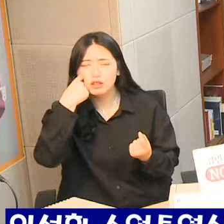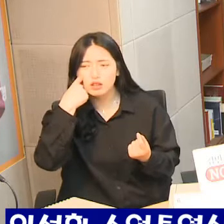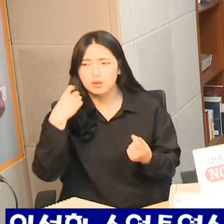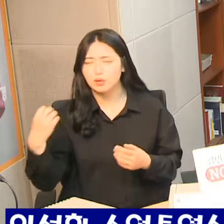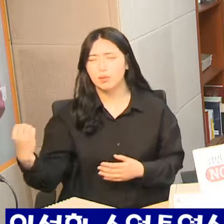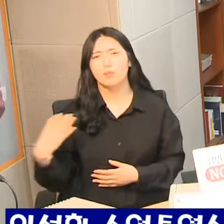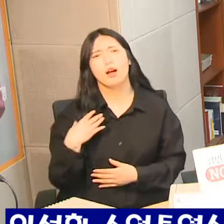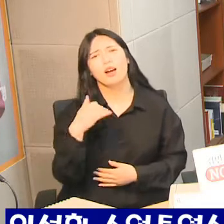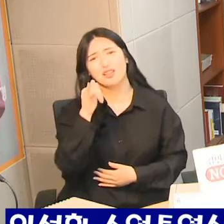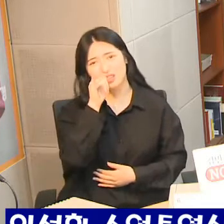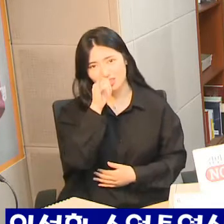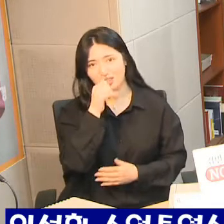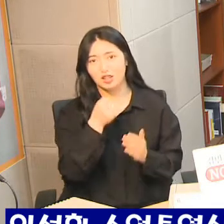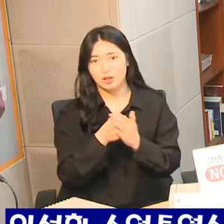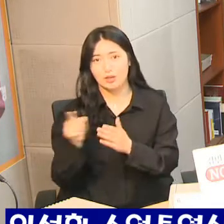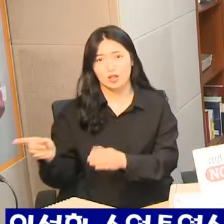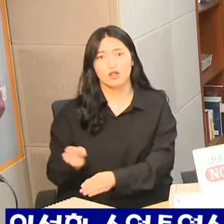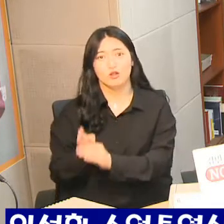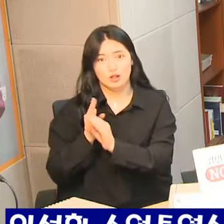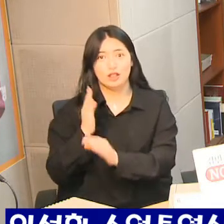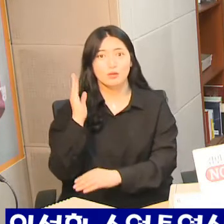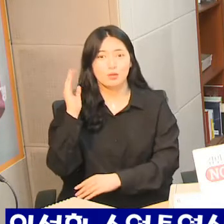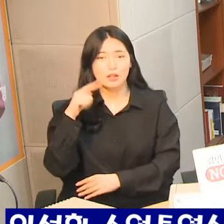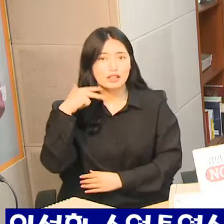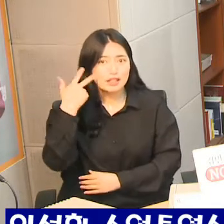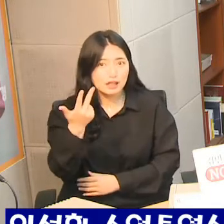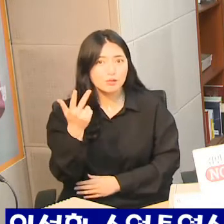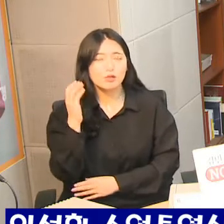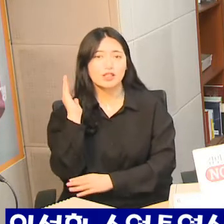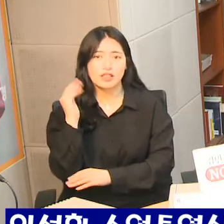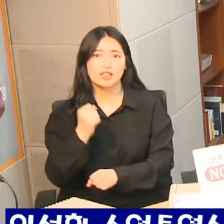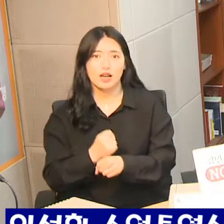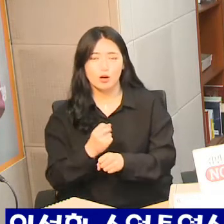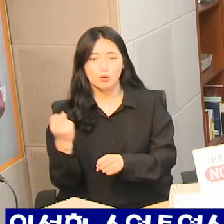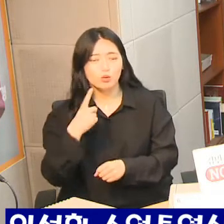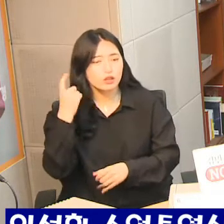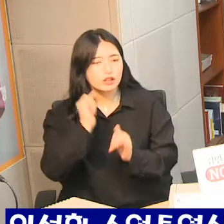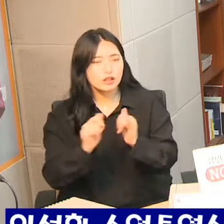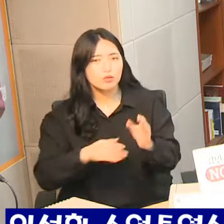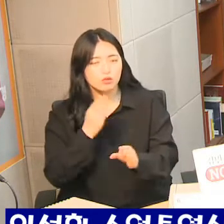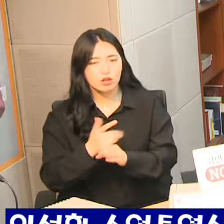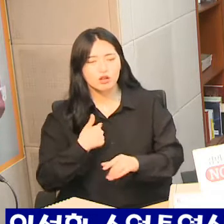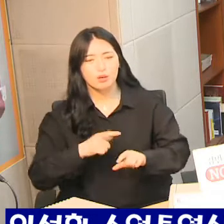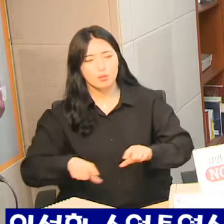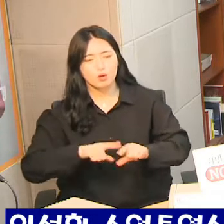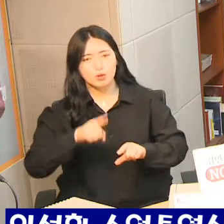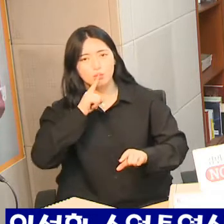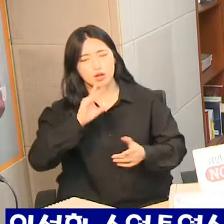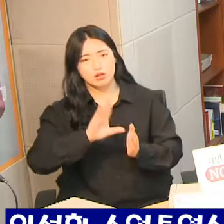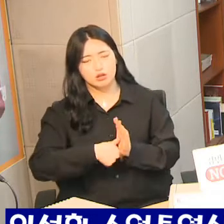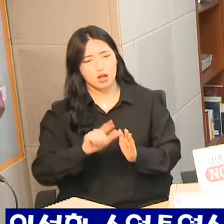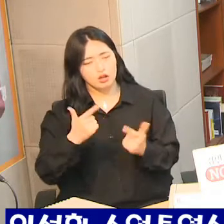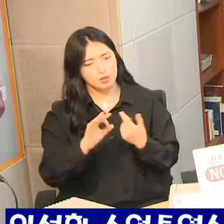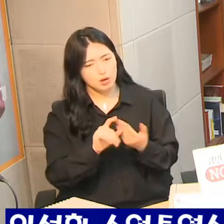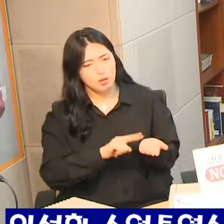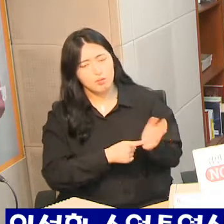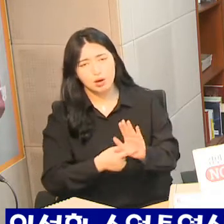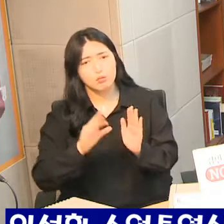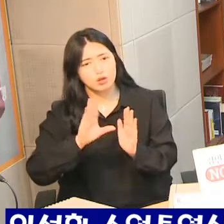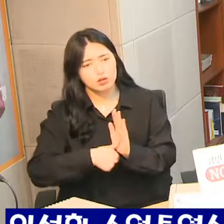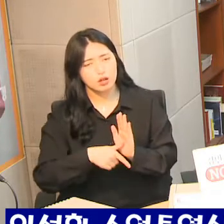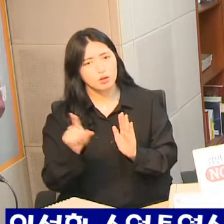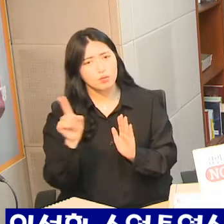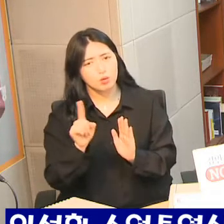좀 많이 받는데요. 그런 거. 또는 우리 이제 청취자분들 가운데에서도 제가 평소 말할 때 또는 발표할 때